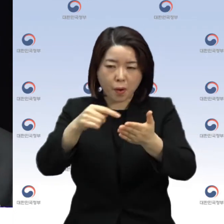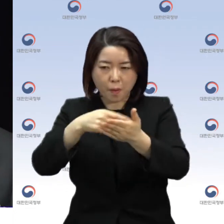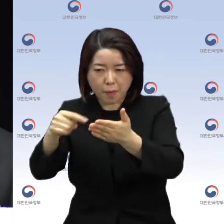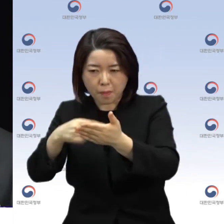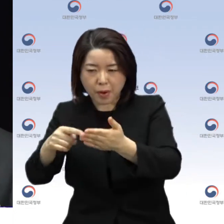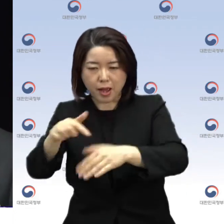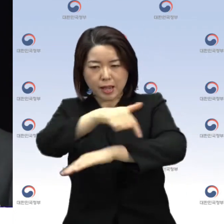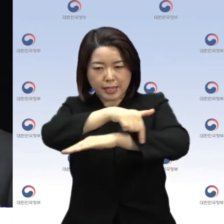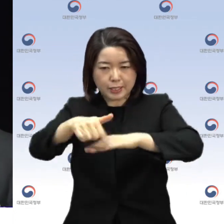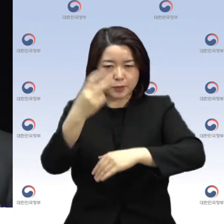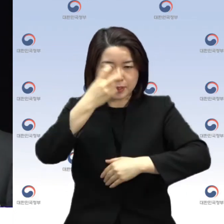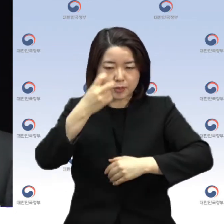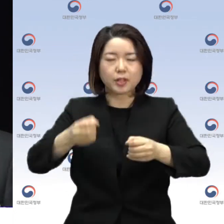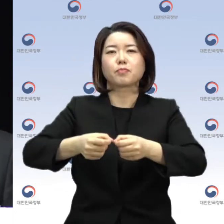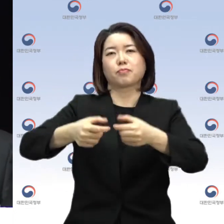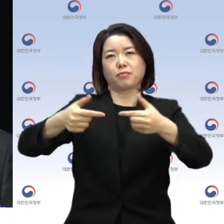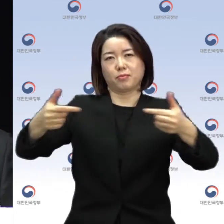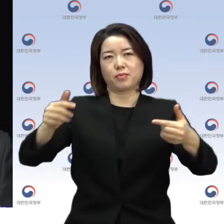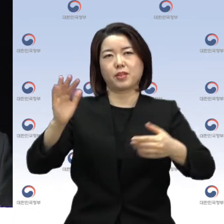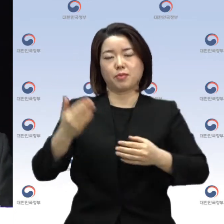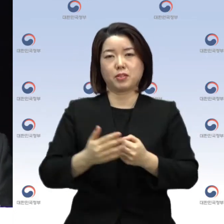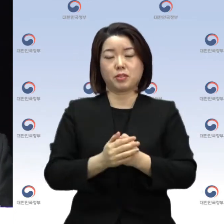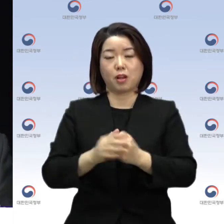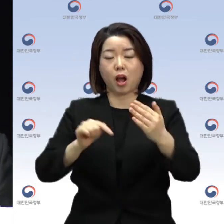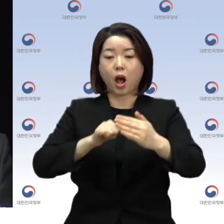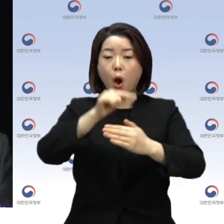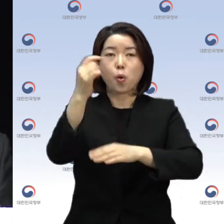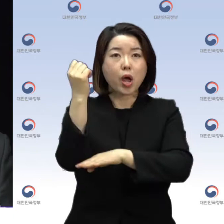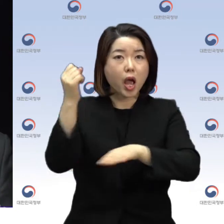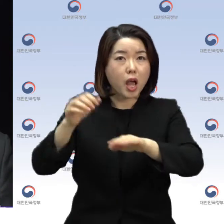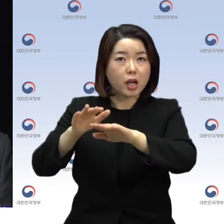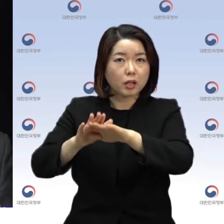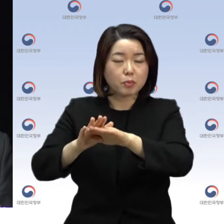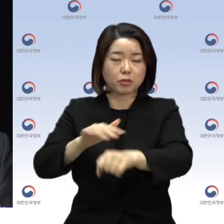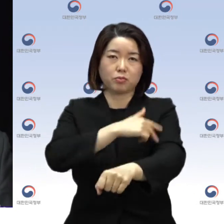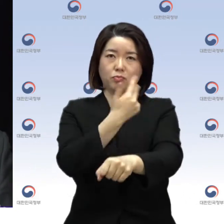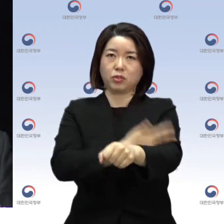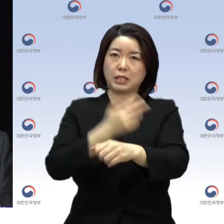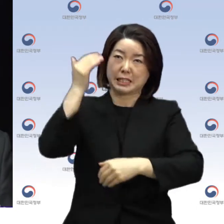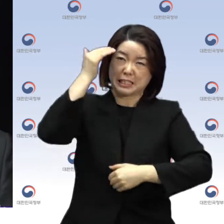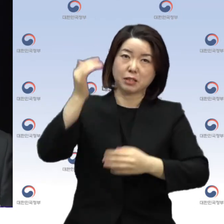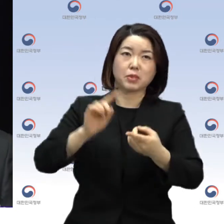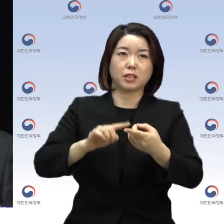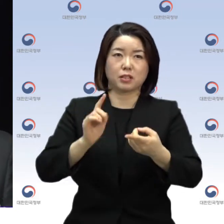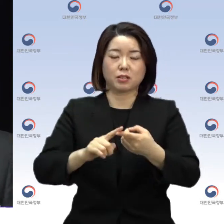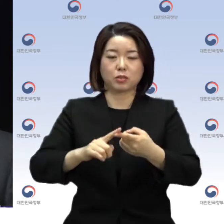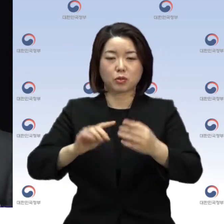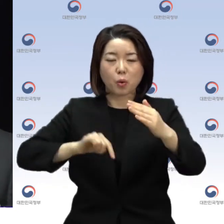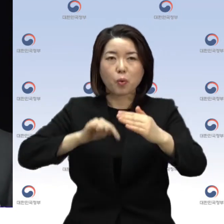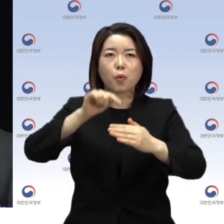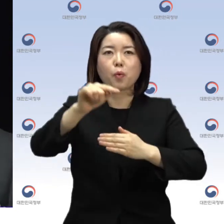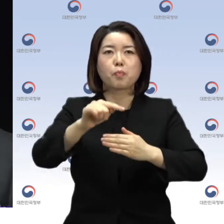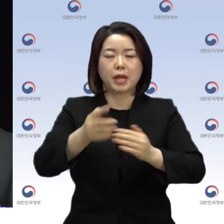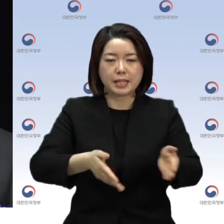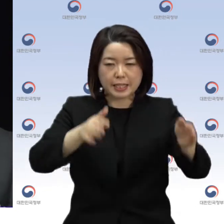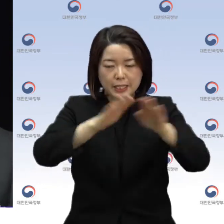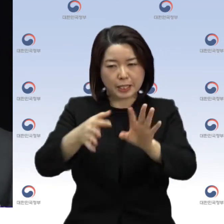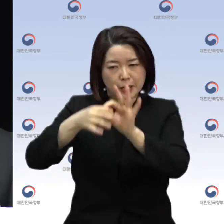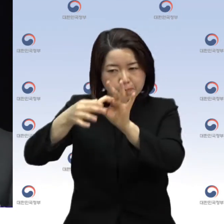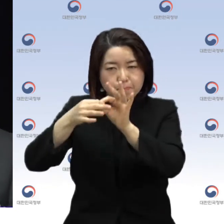수사를 확대하겠습니다. 해외 기반을 둔 저작권 침해에 대해서도 국내 기관 간 공조를